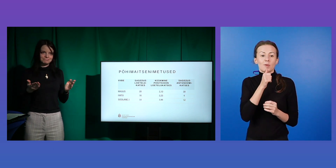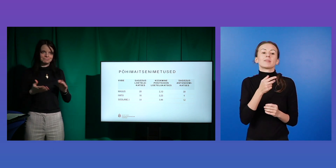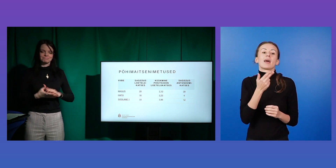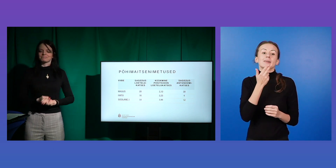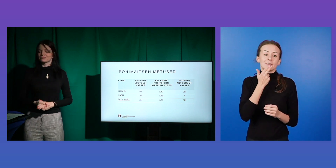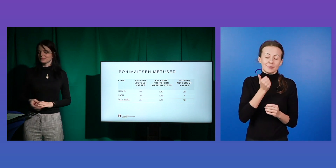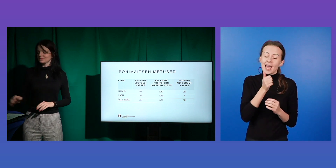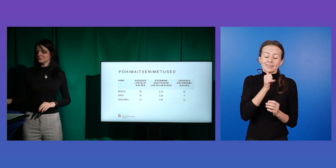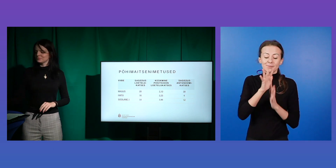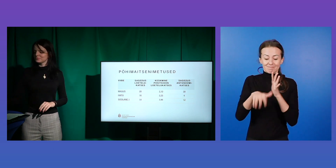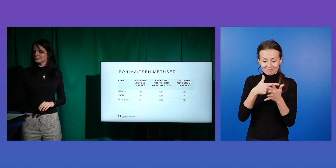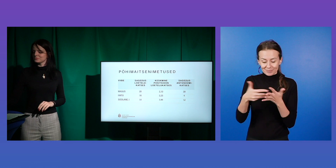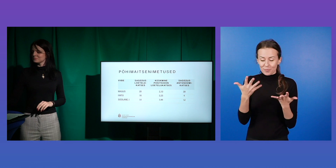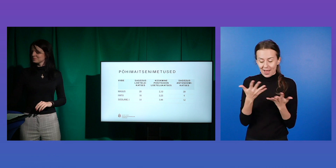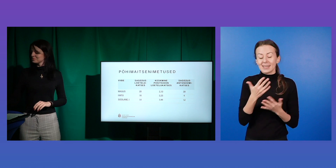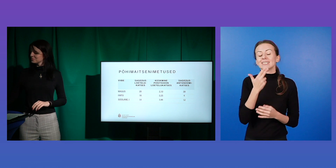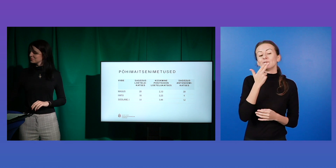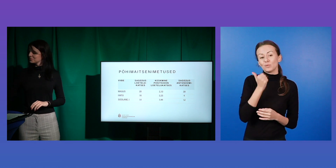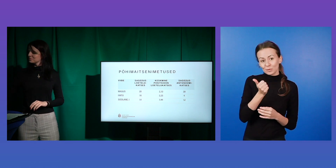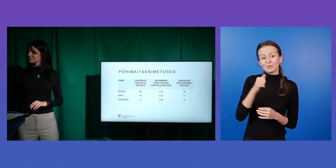hapu.